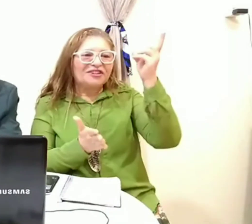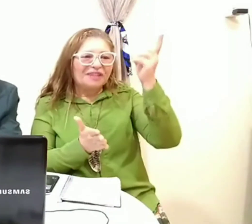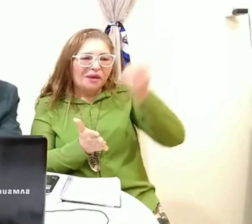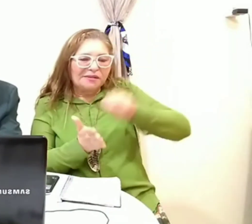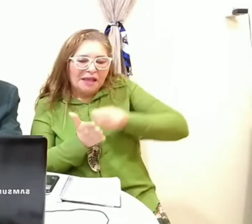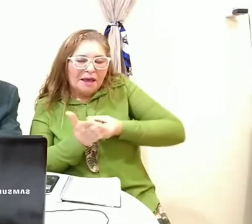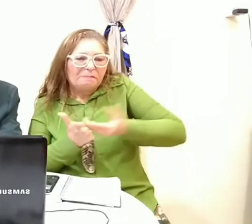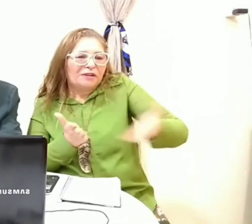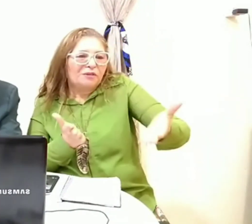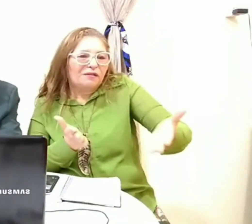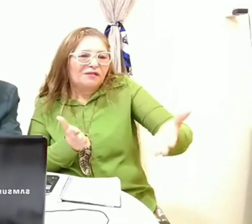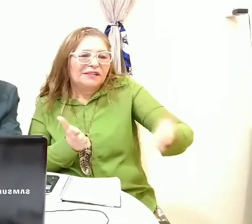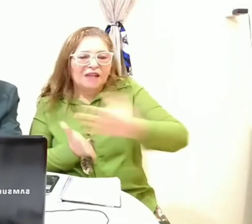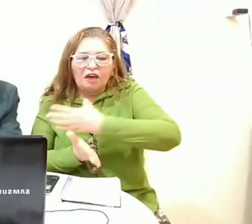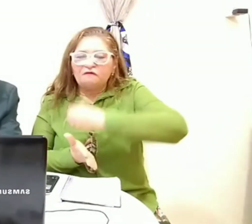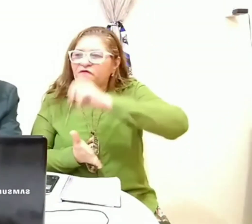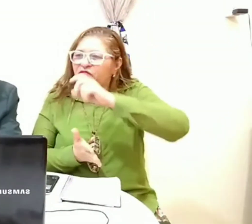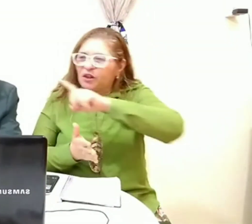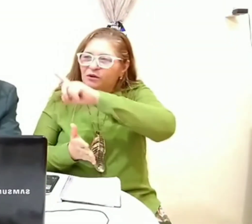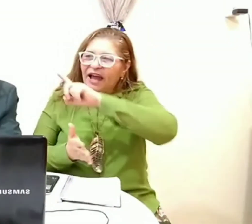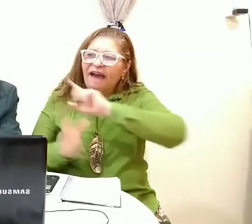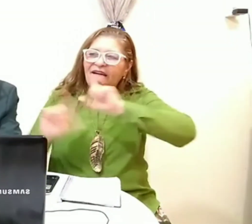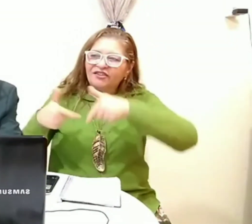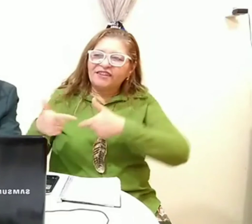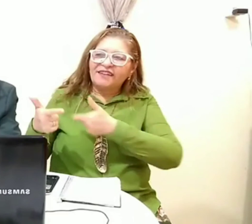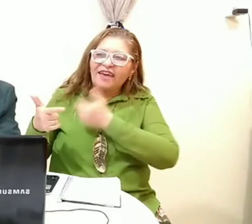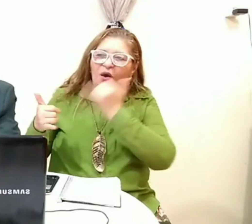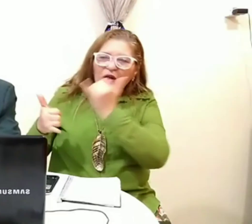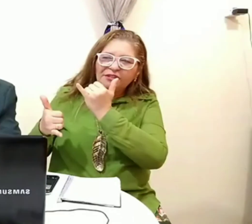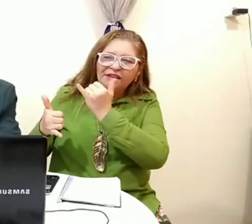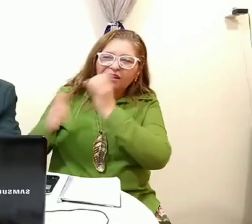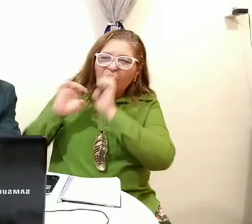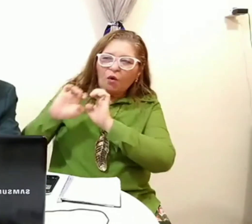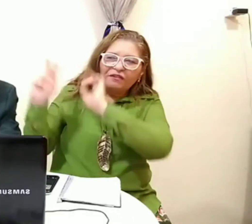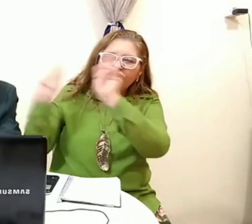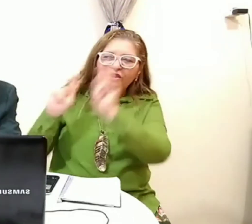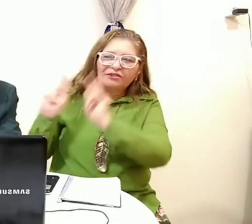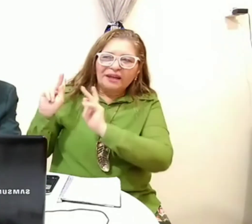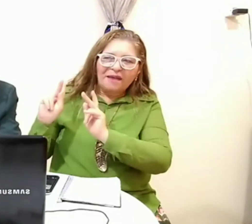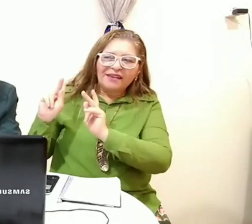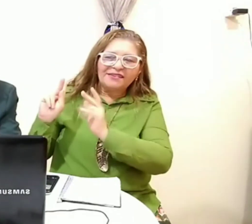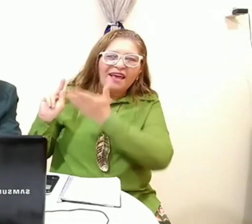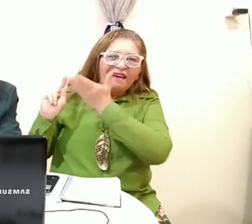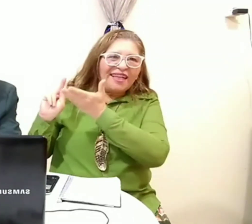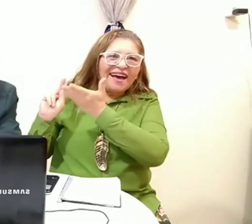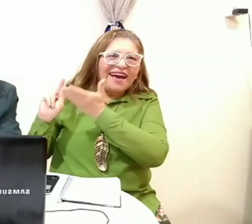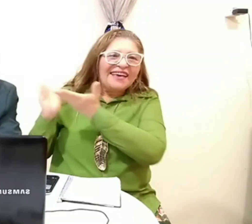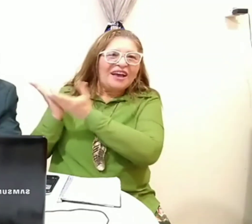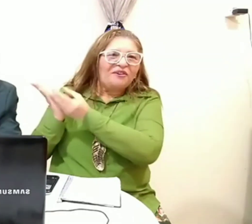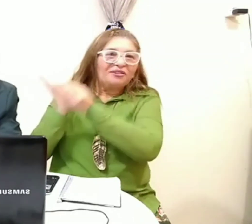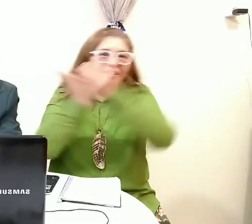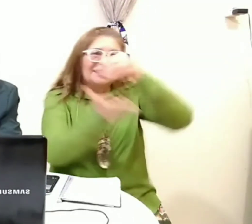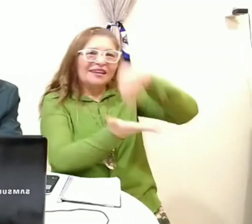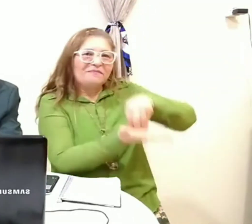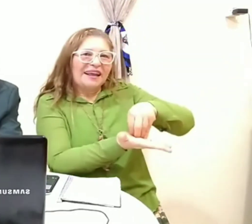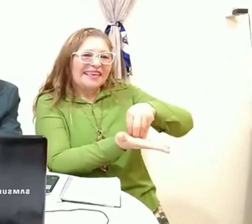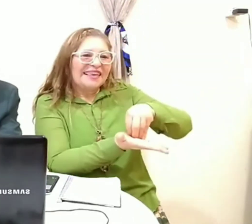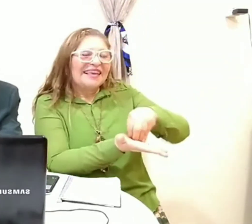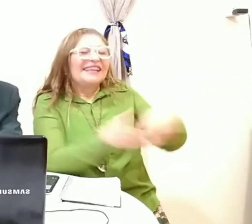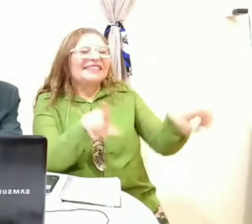de Israel, anunciando-lhes o evangelho da paz por meio de Jesus Cristo. E Jesus Cristo é